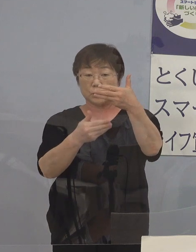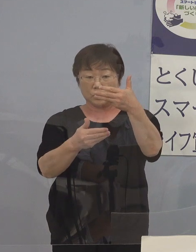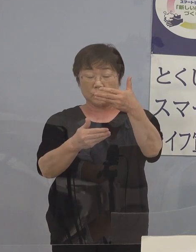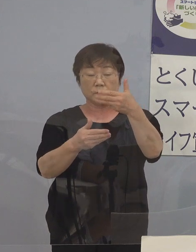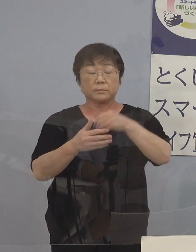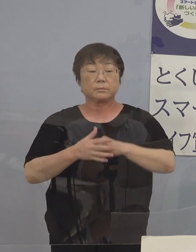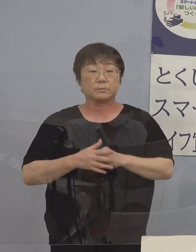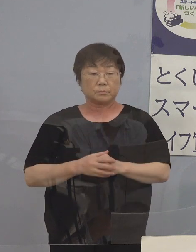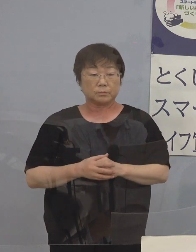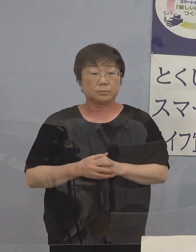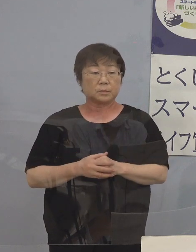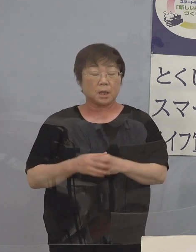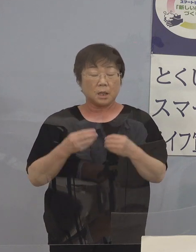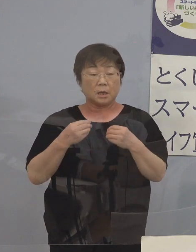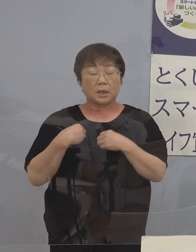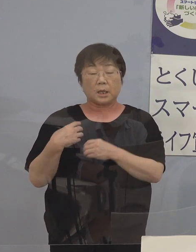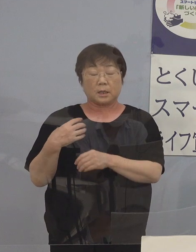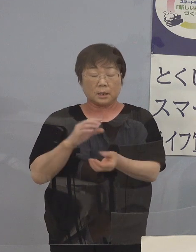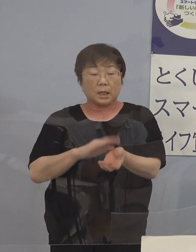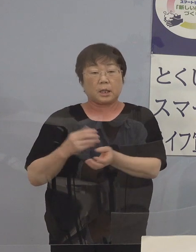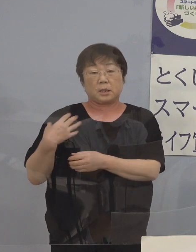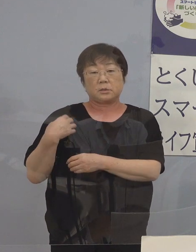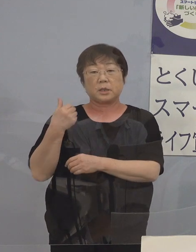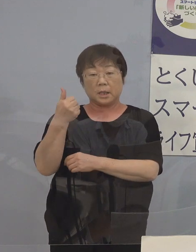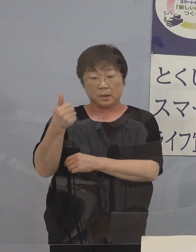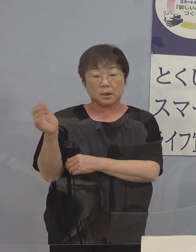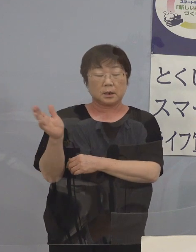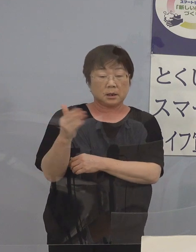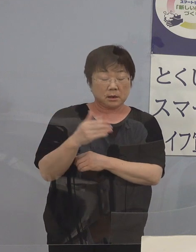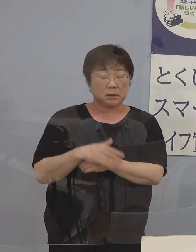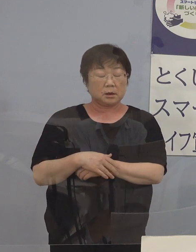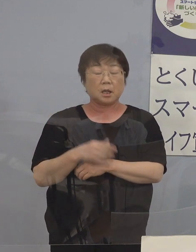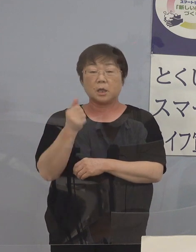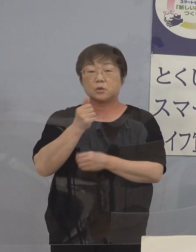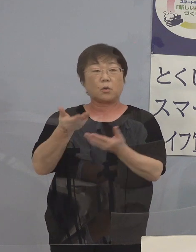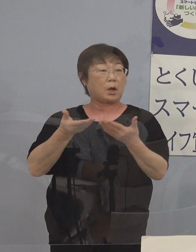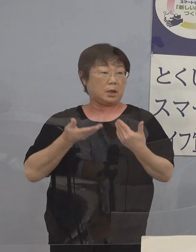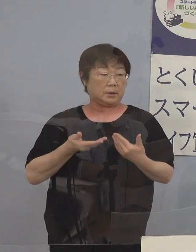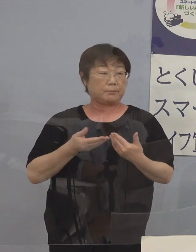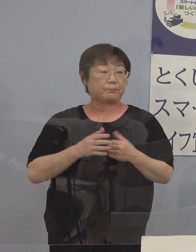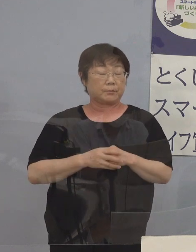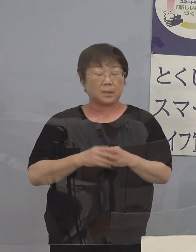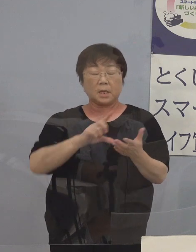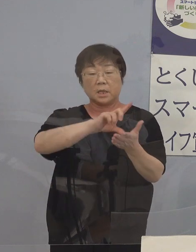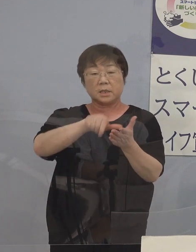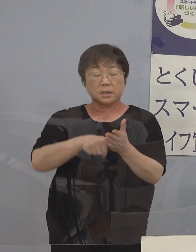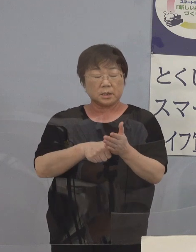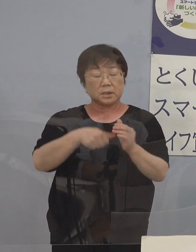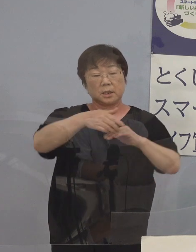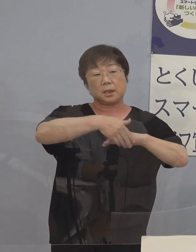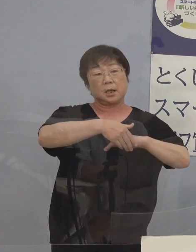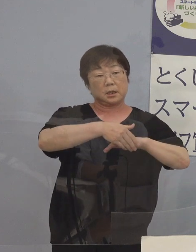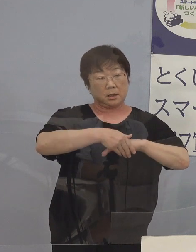日にこのかかりつけ医から紹介を受けて、地域外